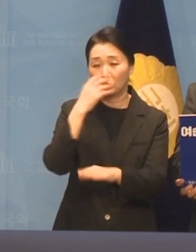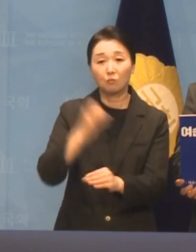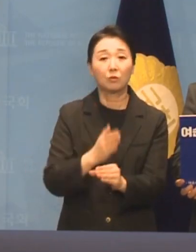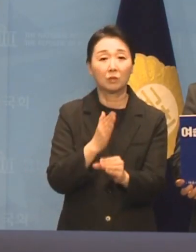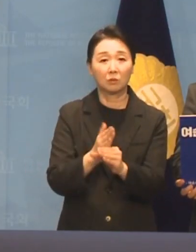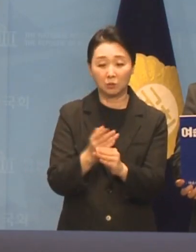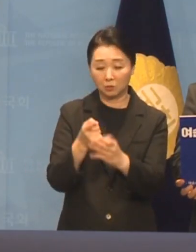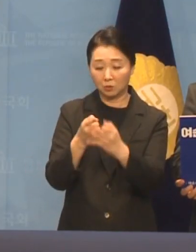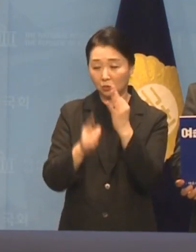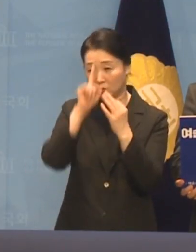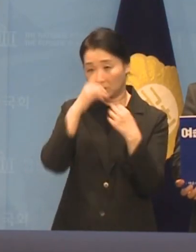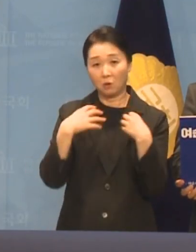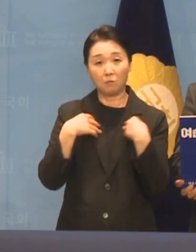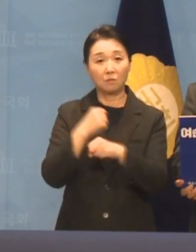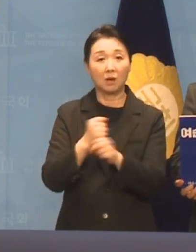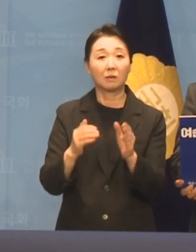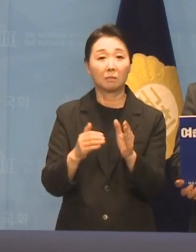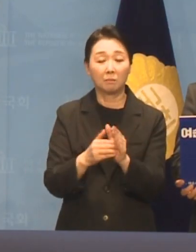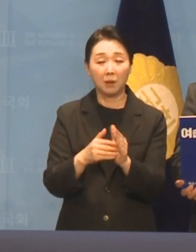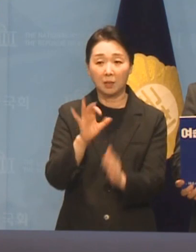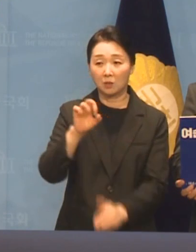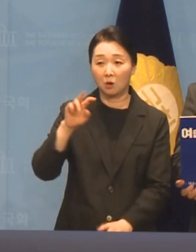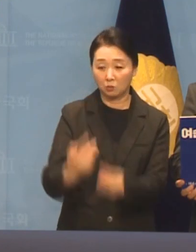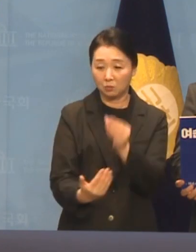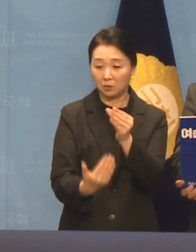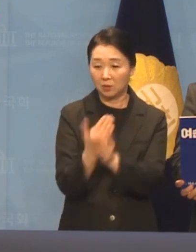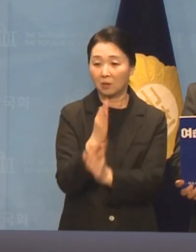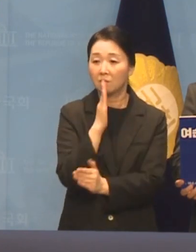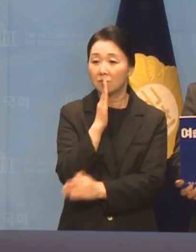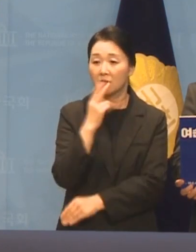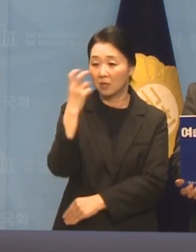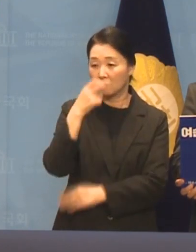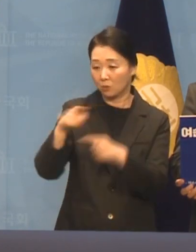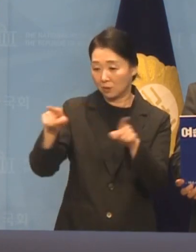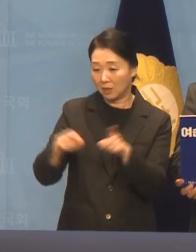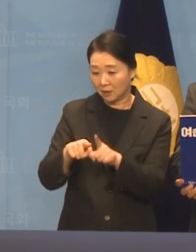특히 윤석열 정부가 구성한 여순사건 진상조사보고서